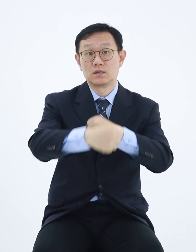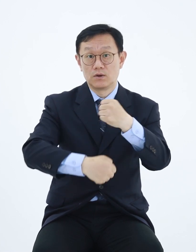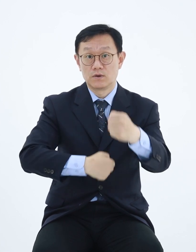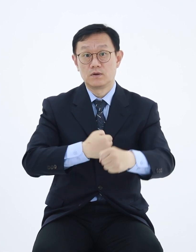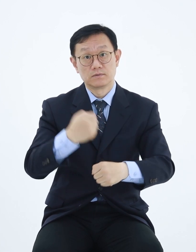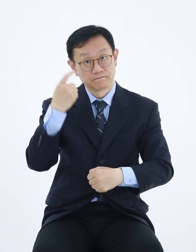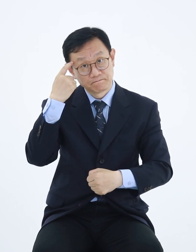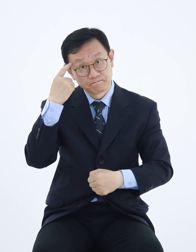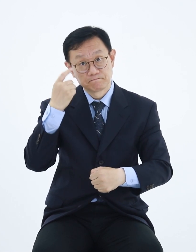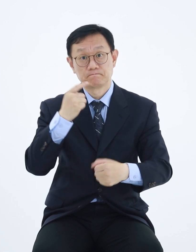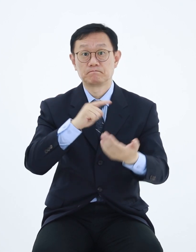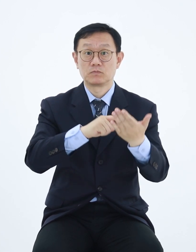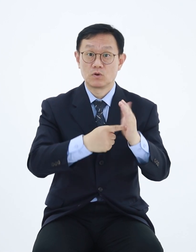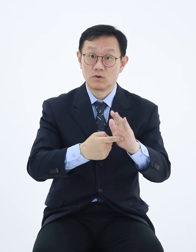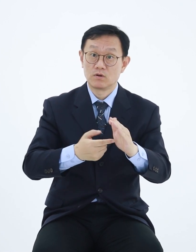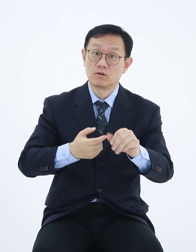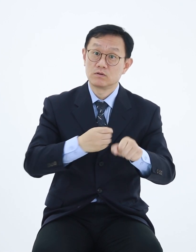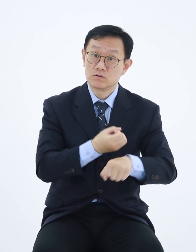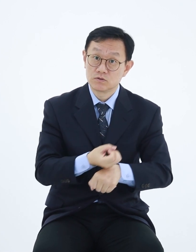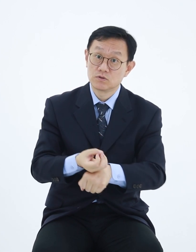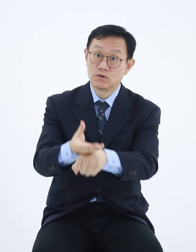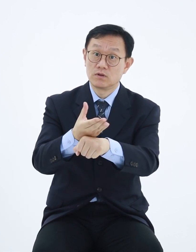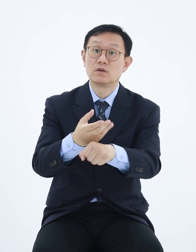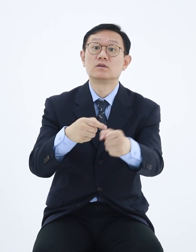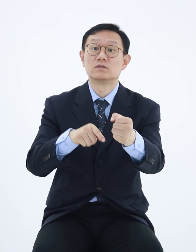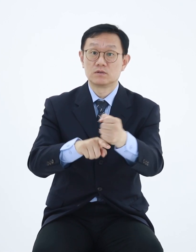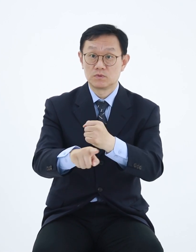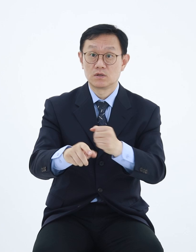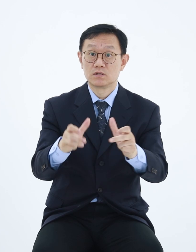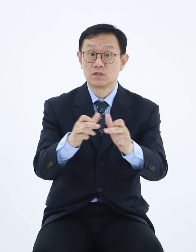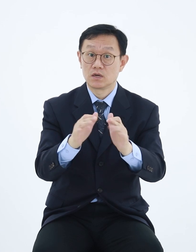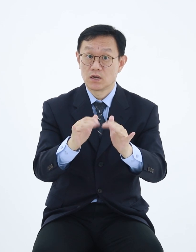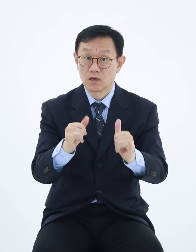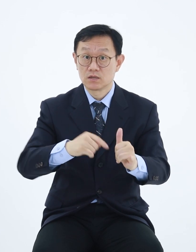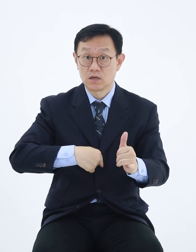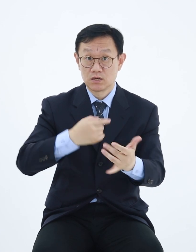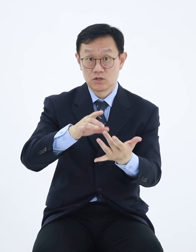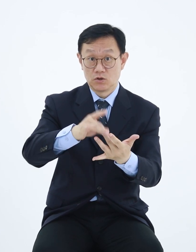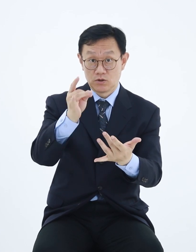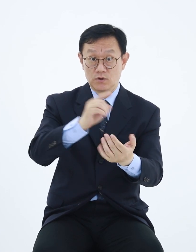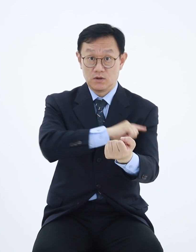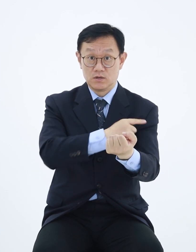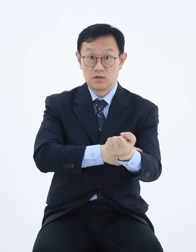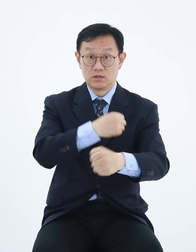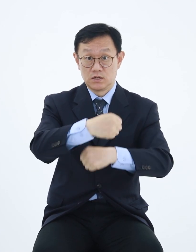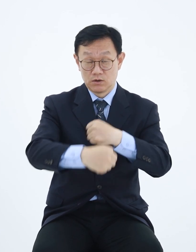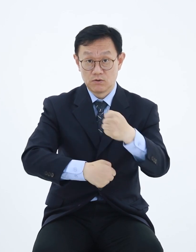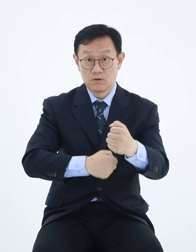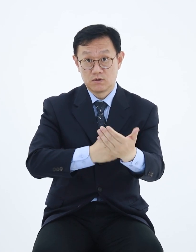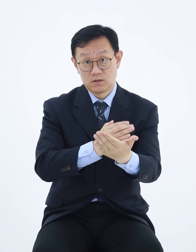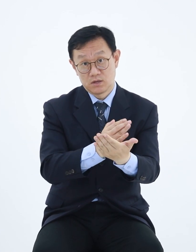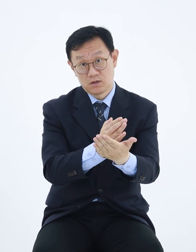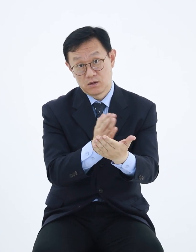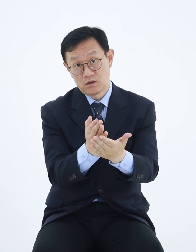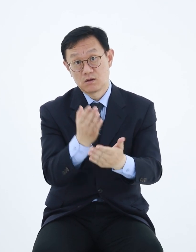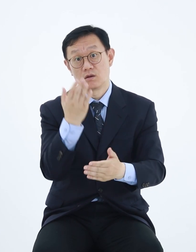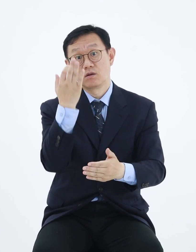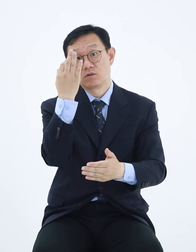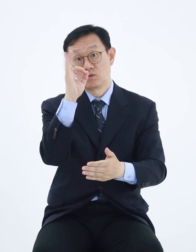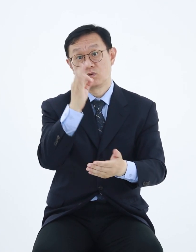자유로의 의견이나 표현을 전달할 수 있다는 의미로 장애인의 자기 선택권과 자율성, 다양성을 존중하고 있는 개념이라 볼